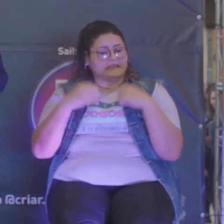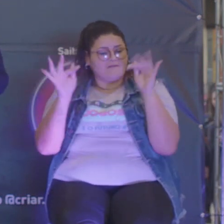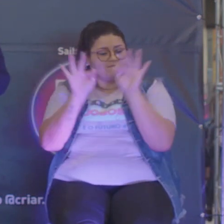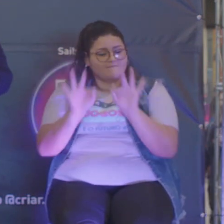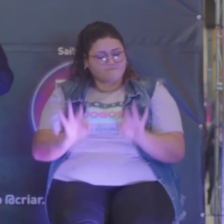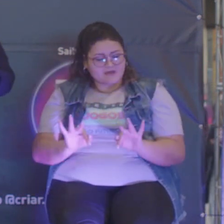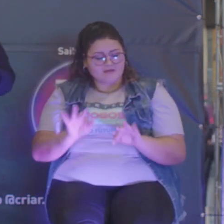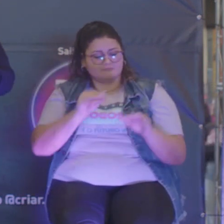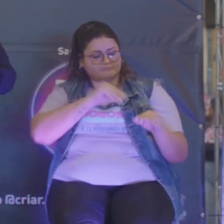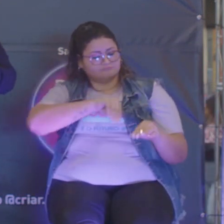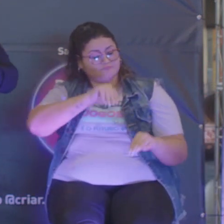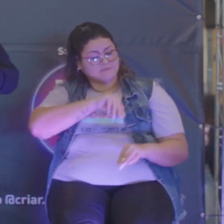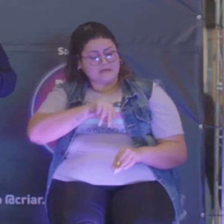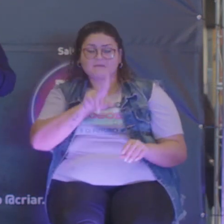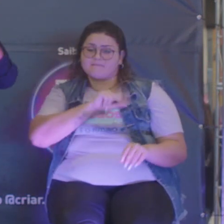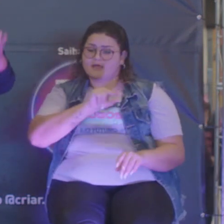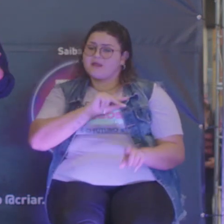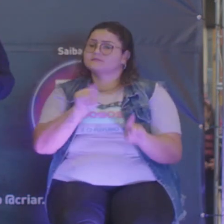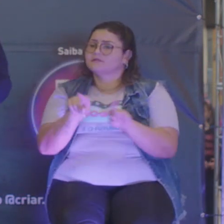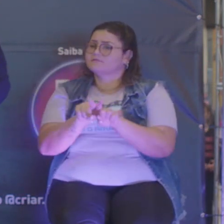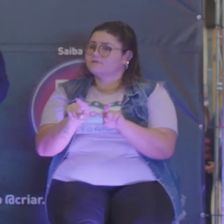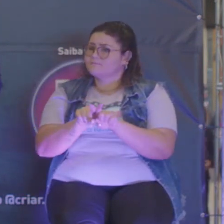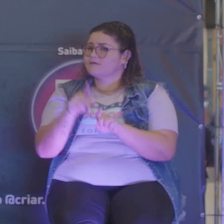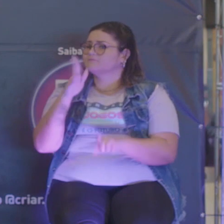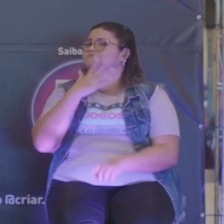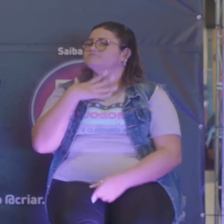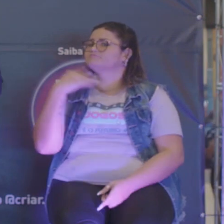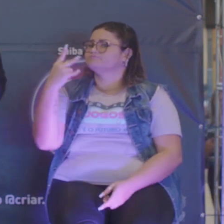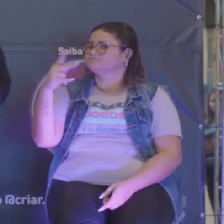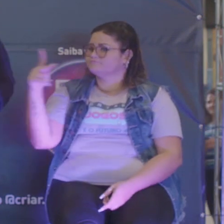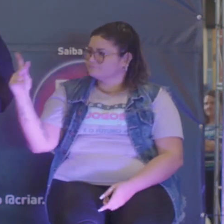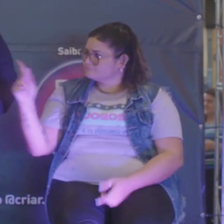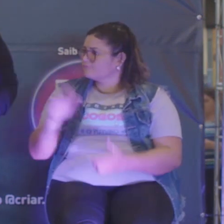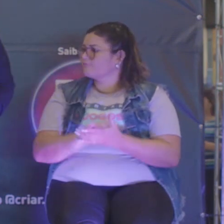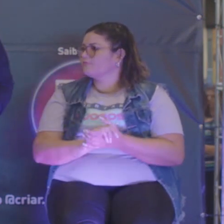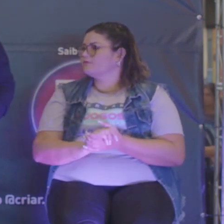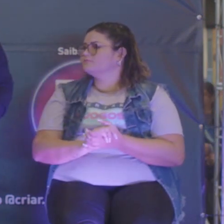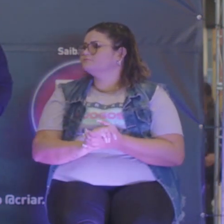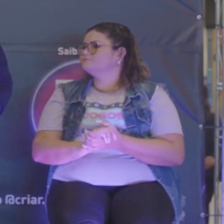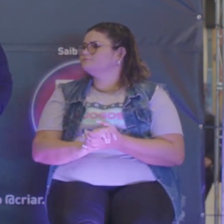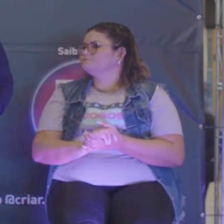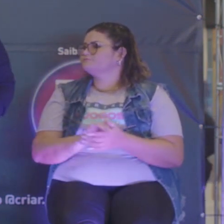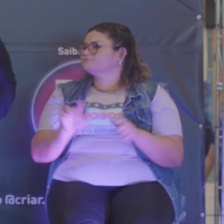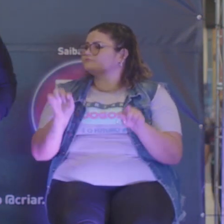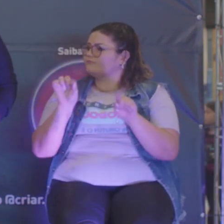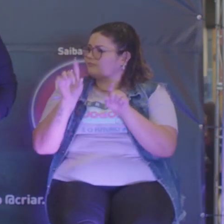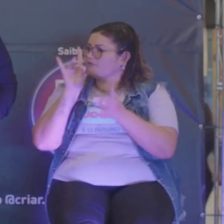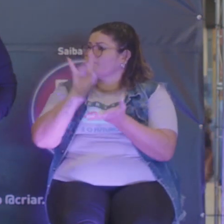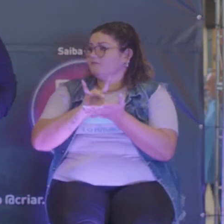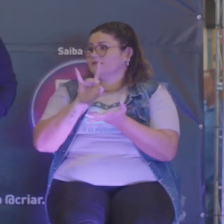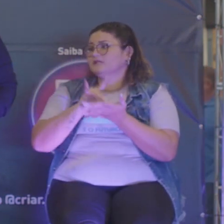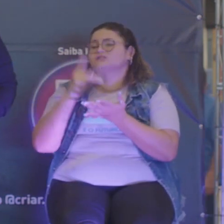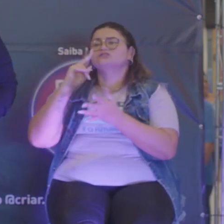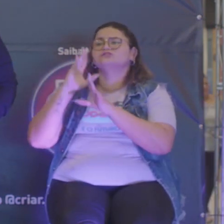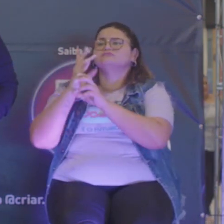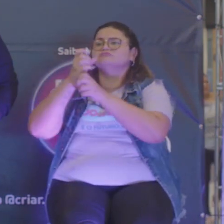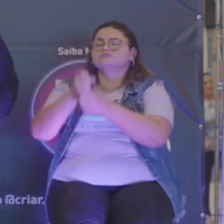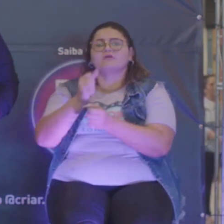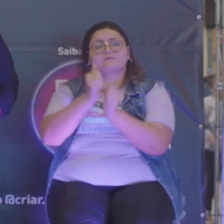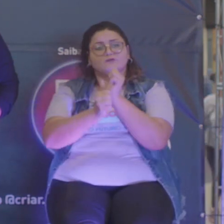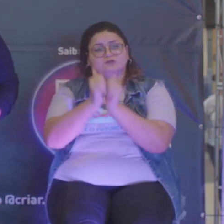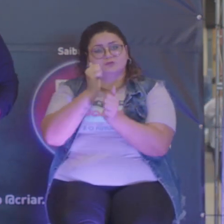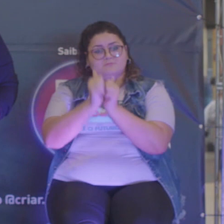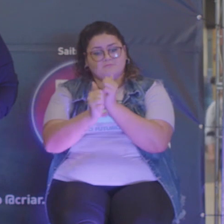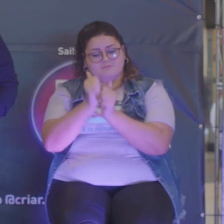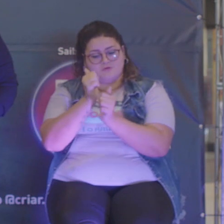essa remuneração que você merece também e que você deseja. Exatamente, acho que trazendo um pouco do histórico, né? O futebol,